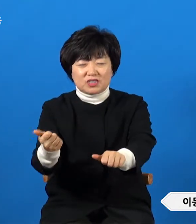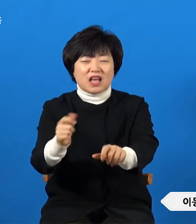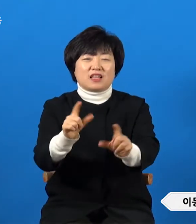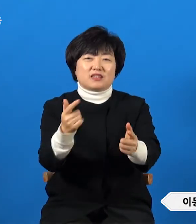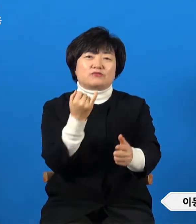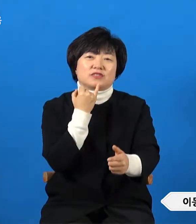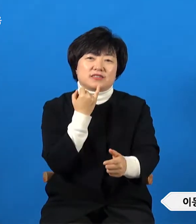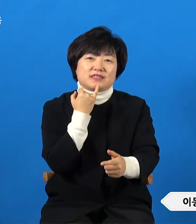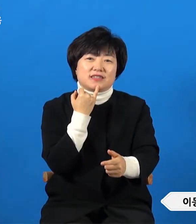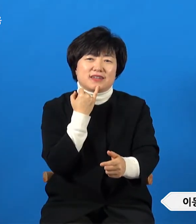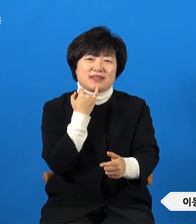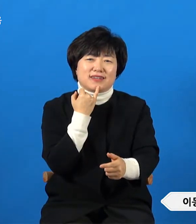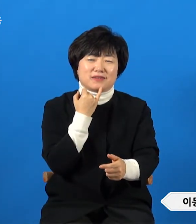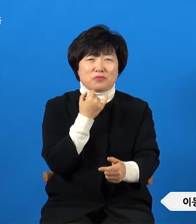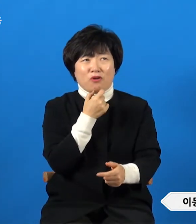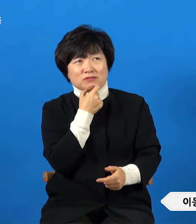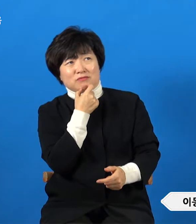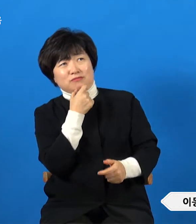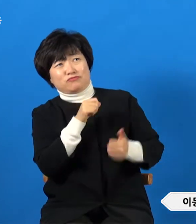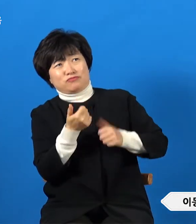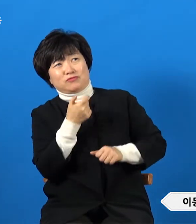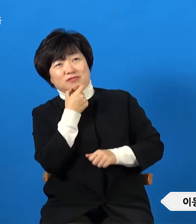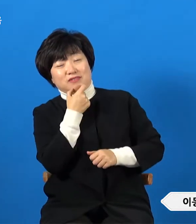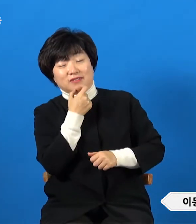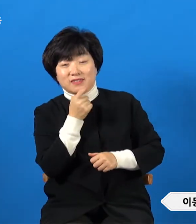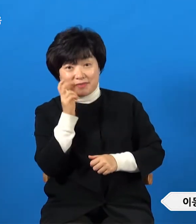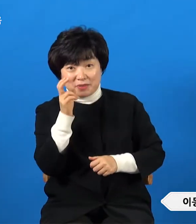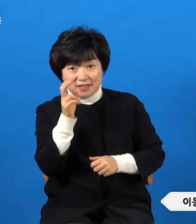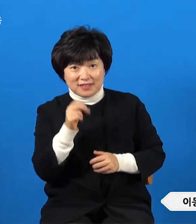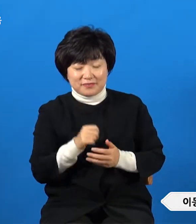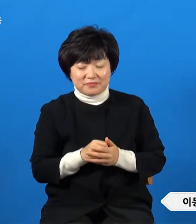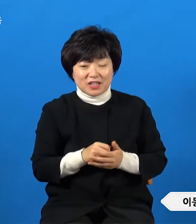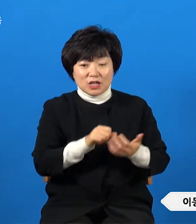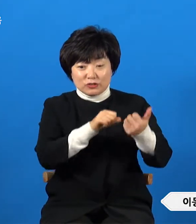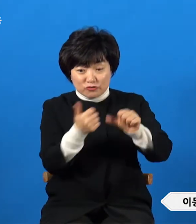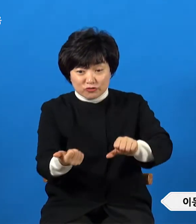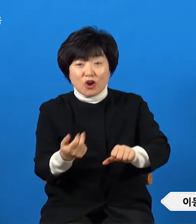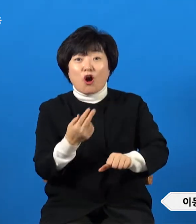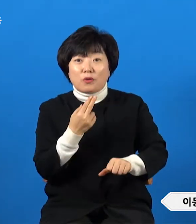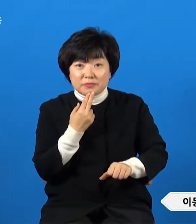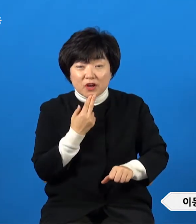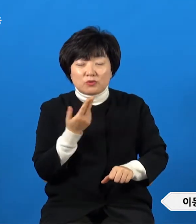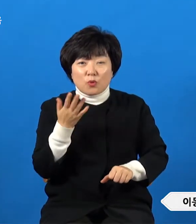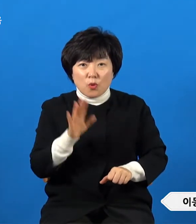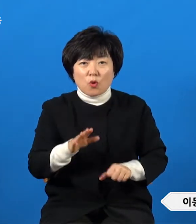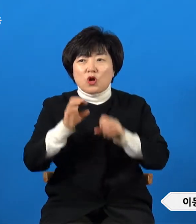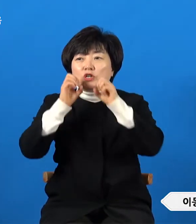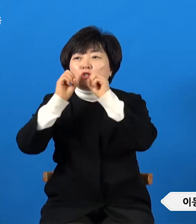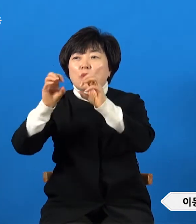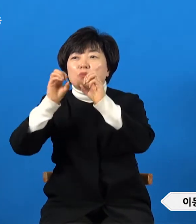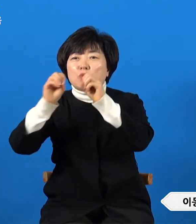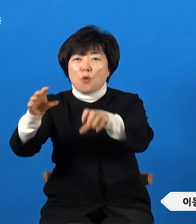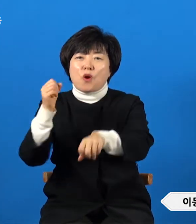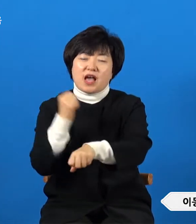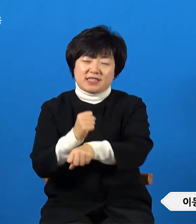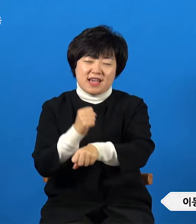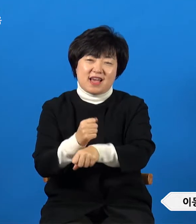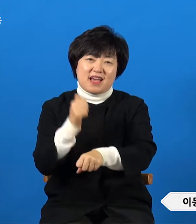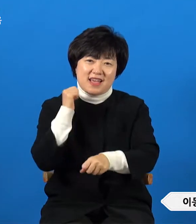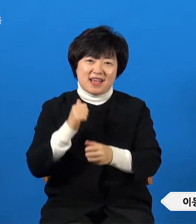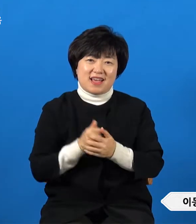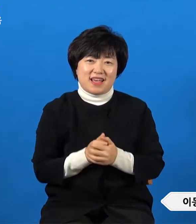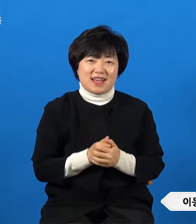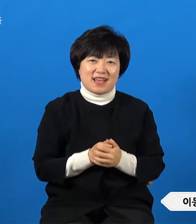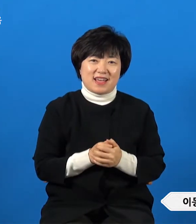하기도 싫겠지만 따라서 하세요. 순교는 안 하지만 선교는 합시다. 해봐요. 옆에